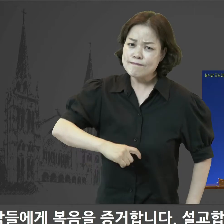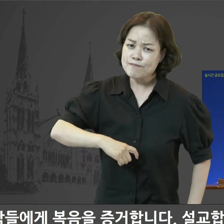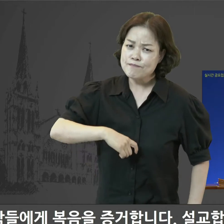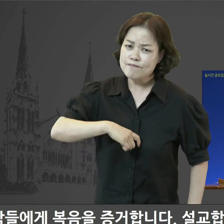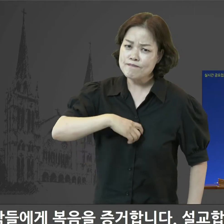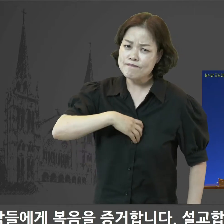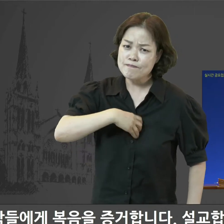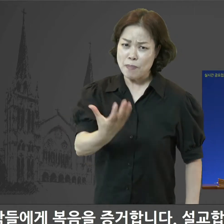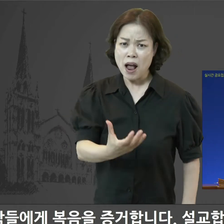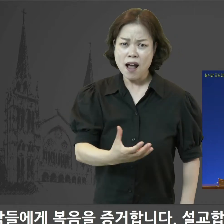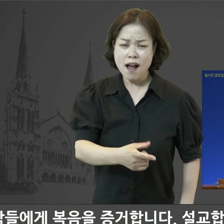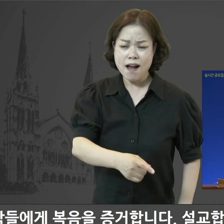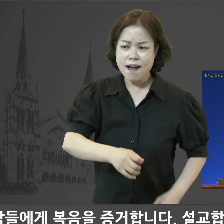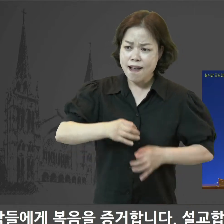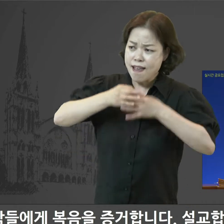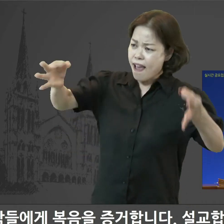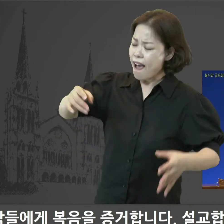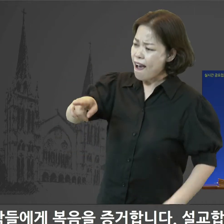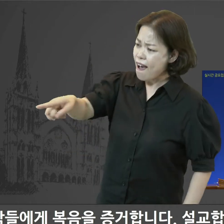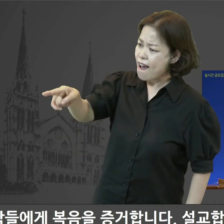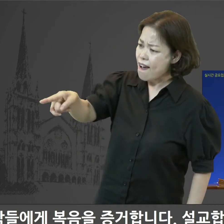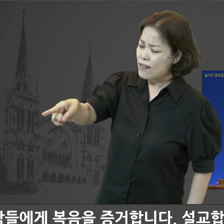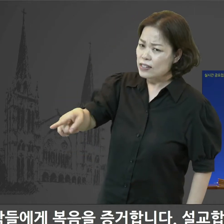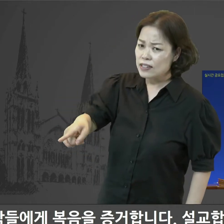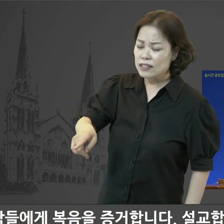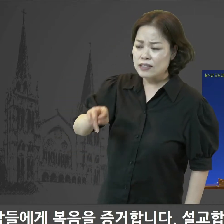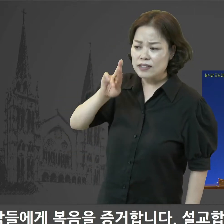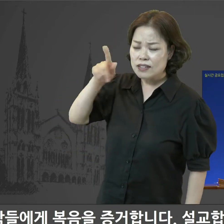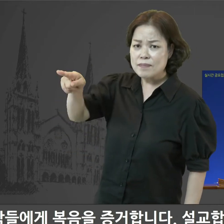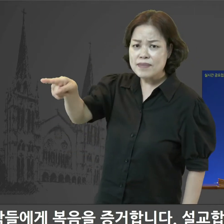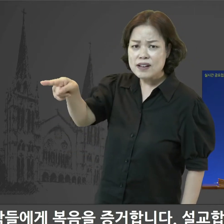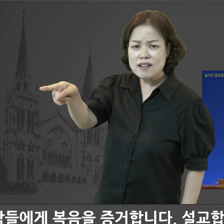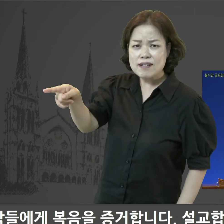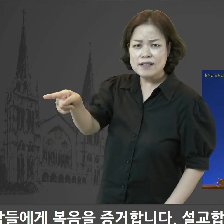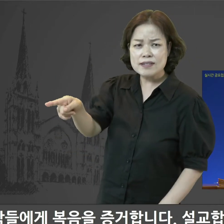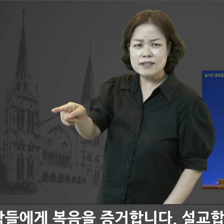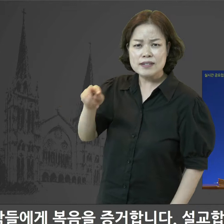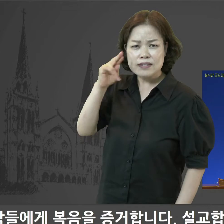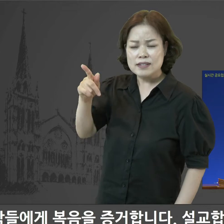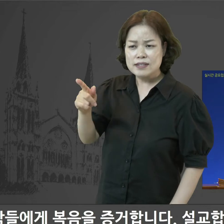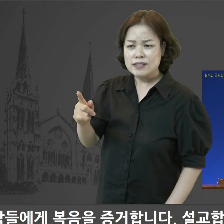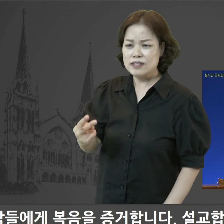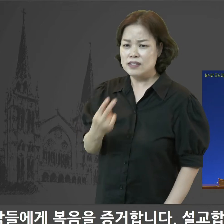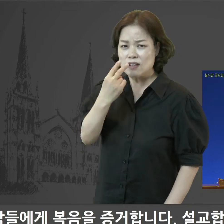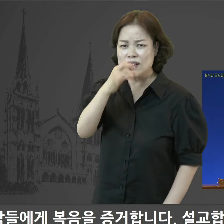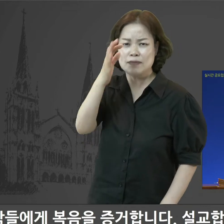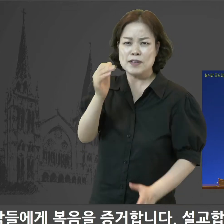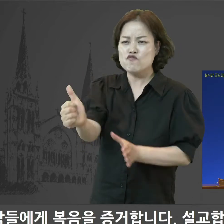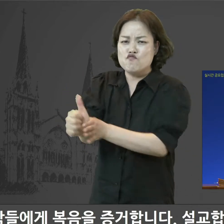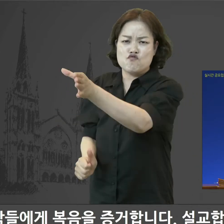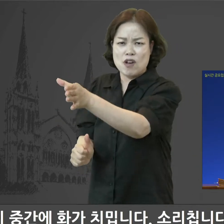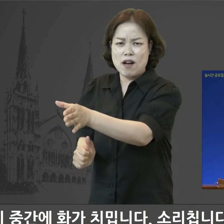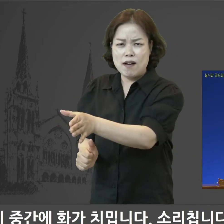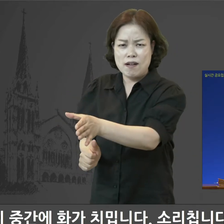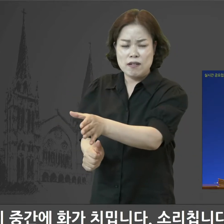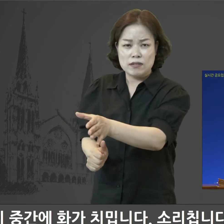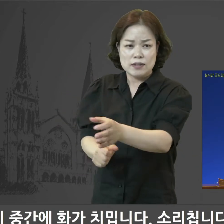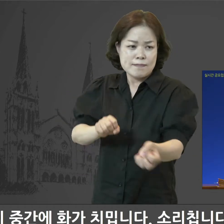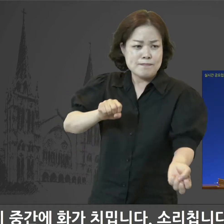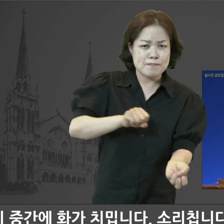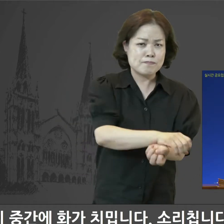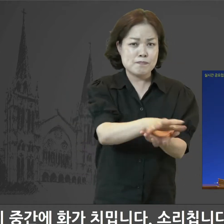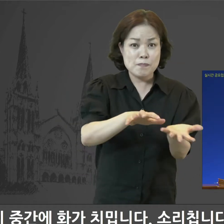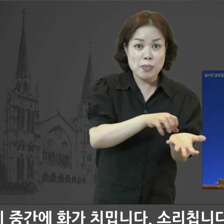그래서 소리쳐댑니다. 저 바울, 저 인간 살려둬선 안 되는 인간이다. 또다시 소요가 일어난